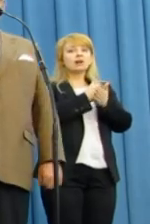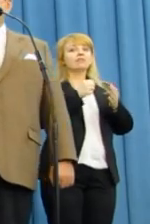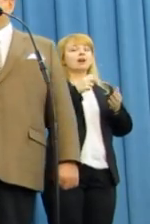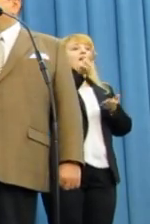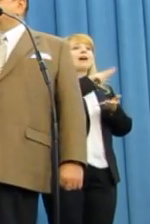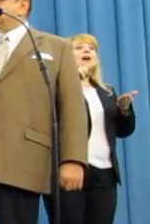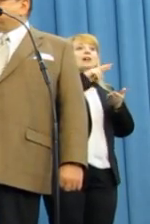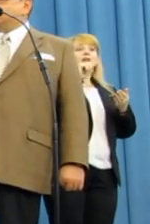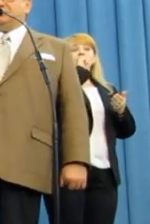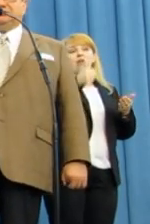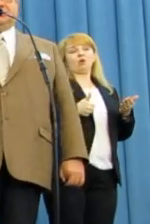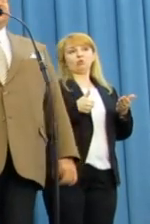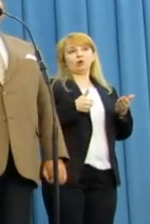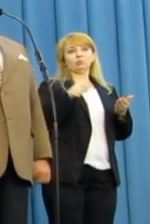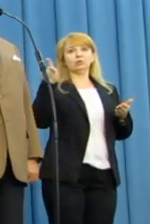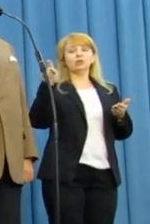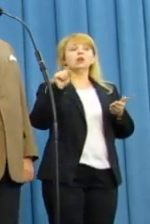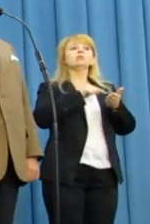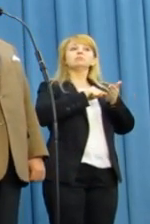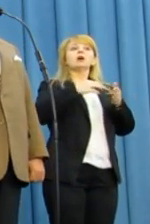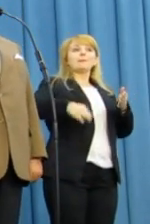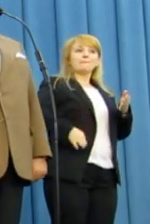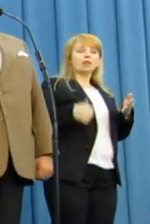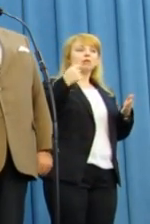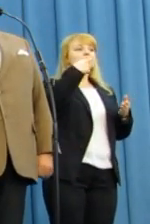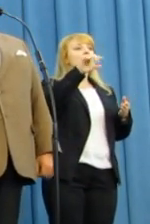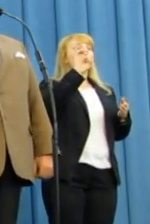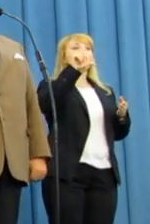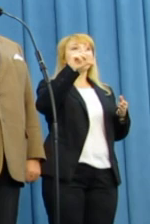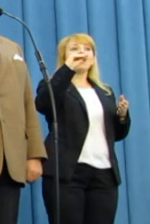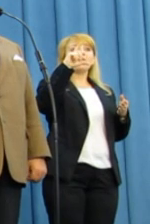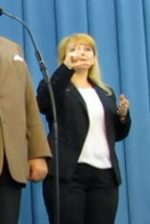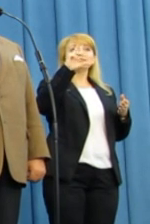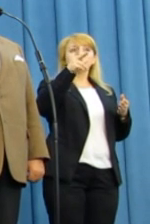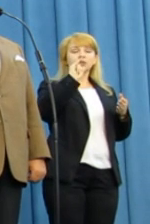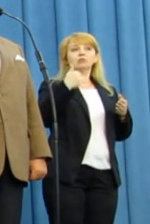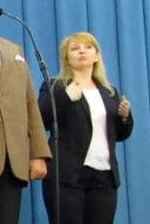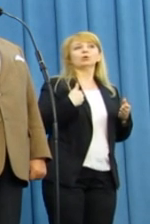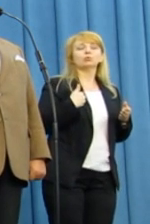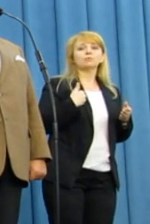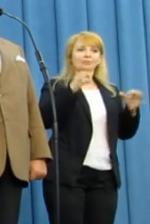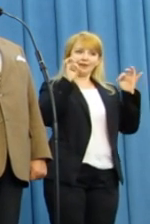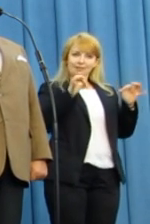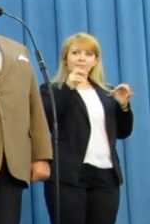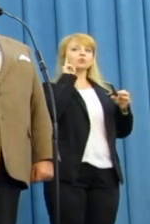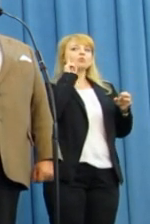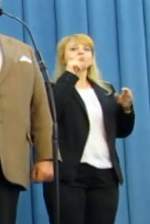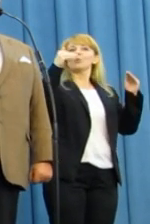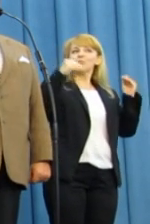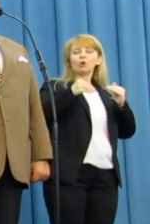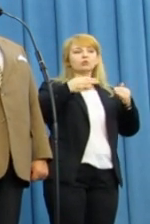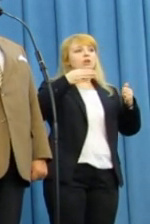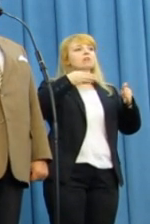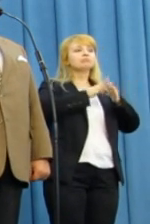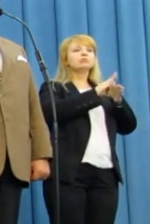członkiem. W przypadku Andrzeja Dołeckiego tak było. On ma teraz pełne możliwości wystąpienia do Europejskiego Trybunału Praw